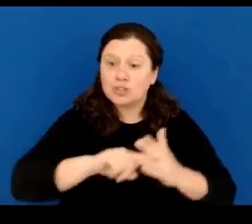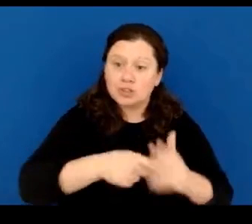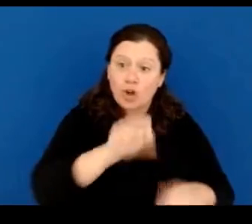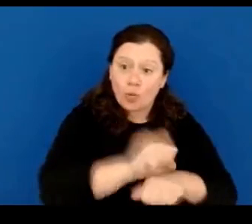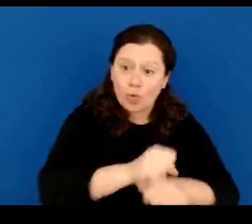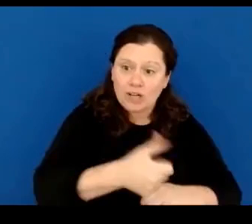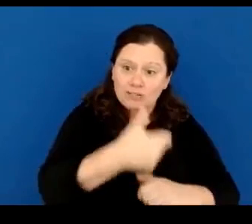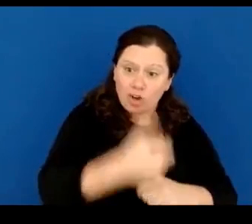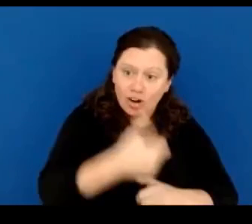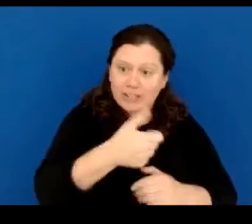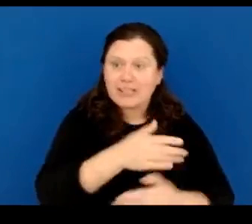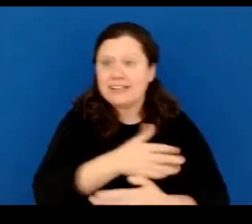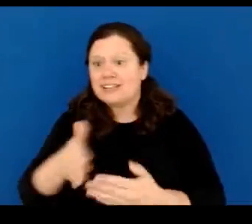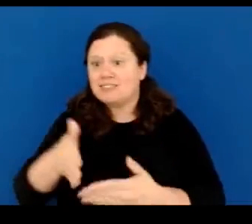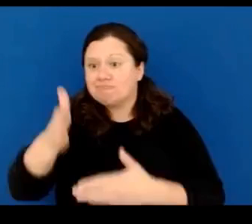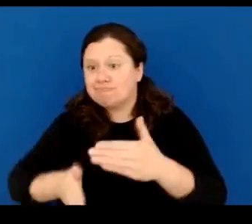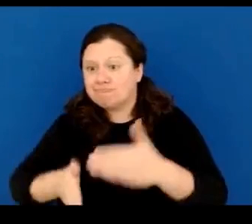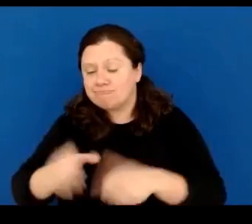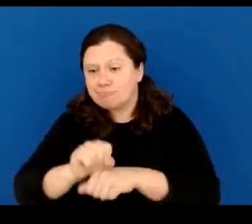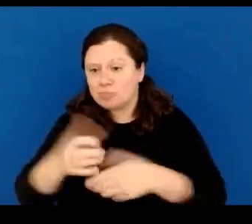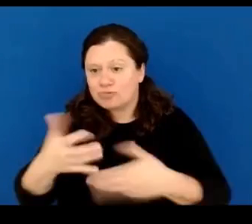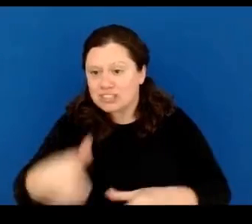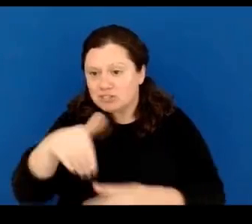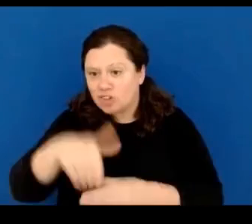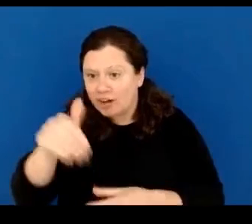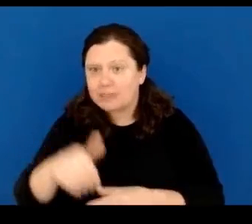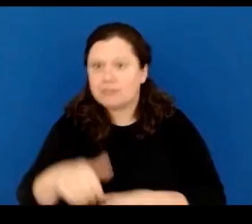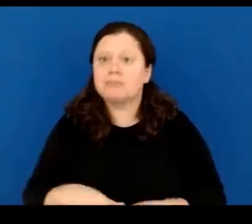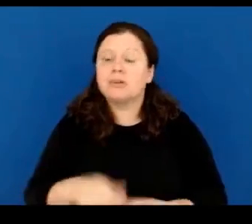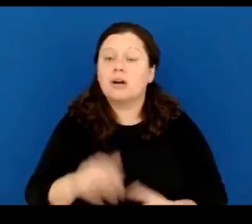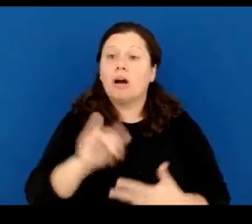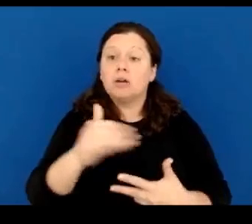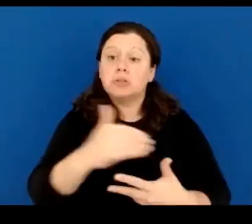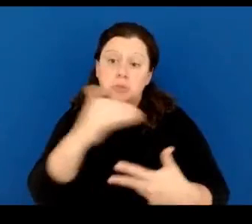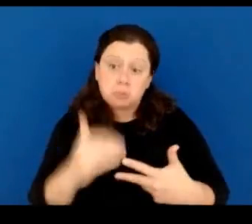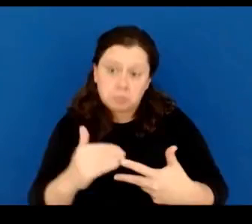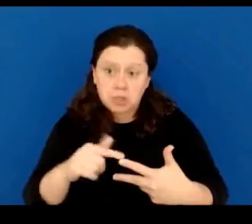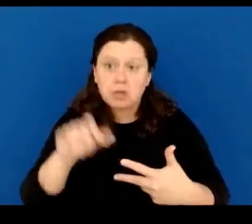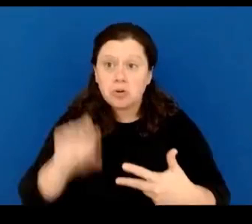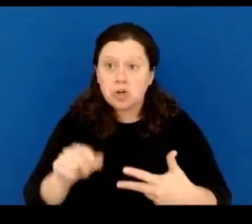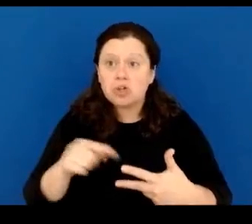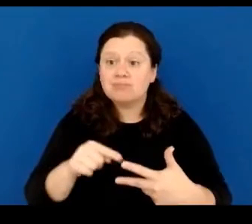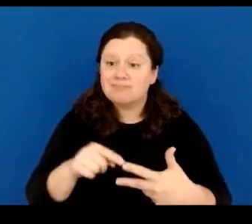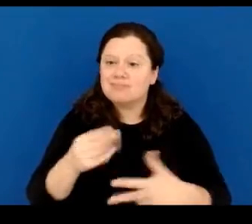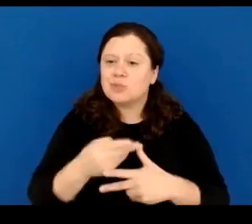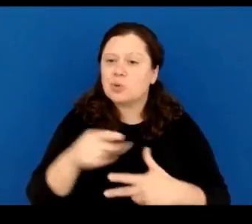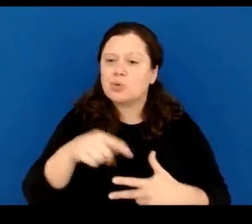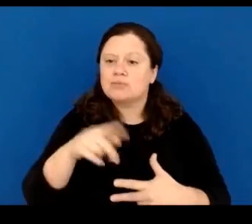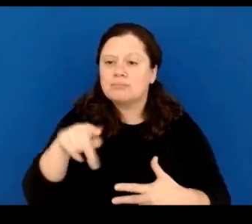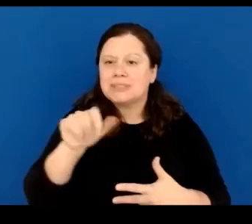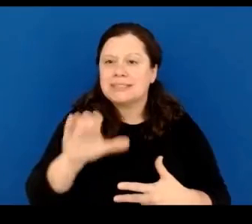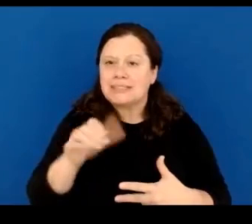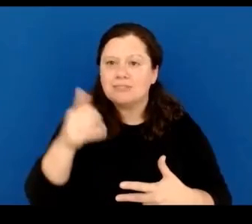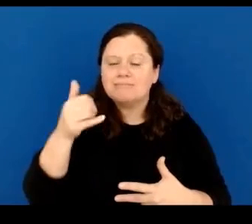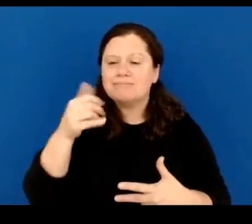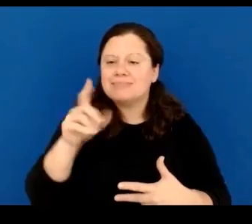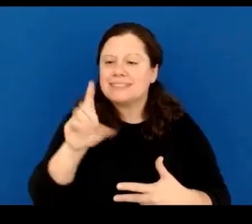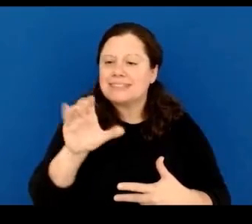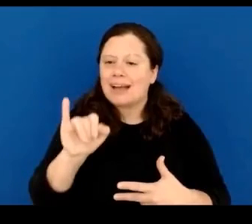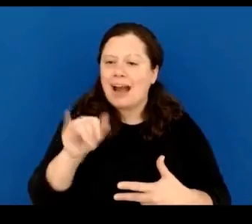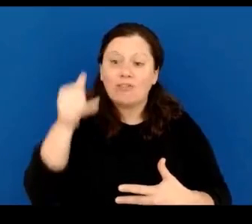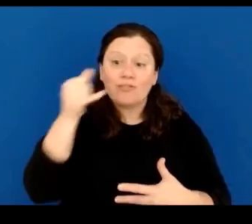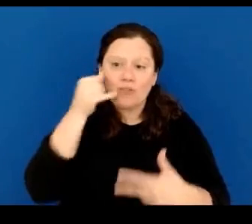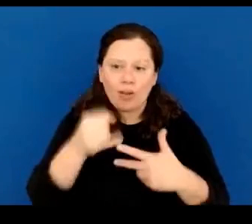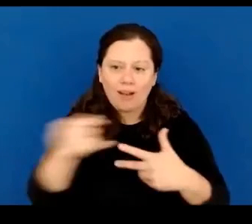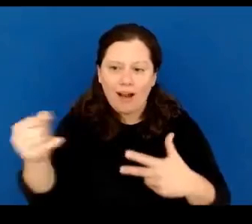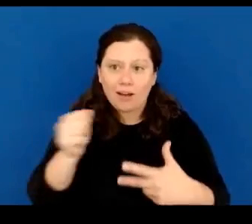始同埋結束嘅時間。你仲可以使用 ORPTC DCI 有線電話呢個選擇。如果你冇智能設